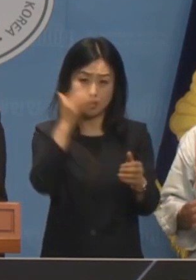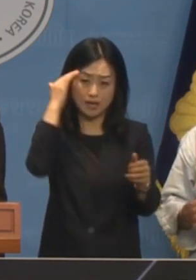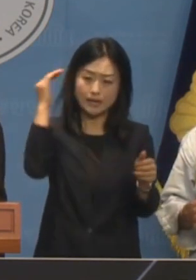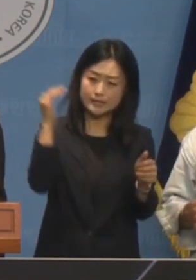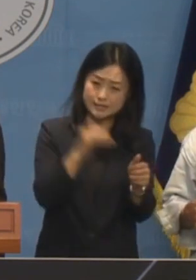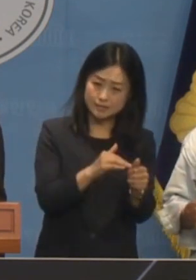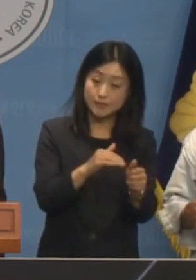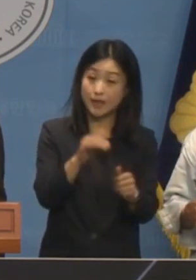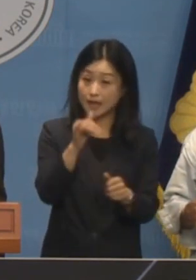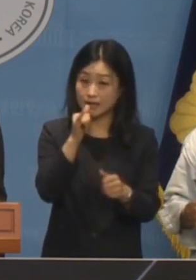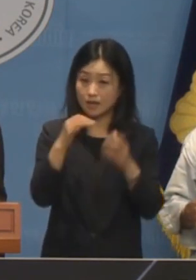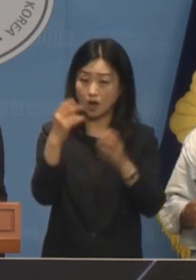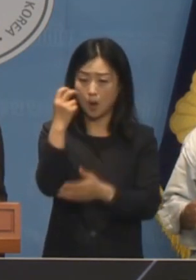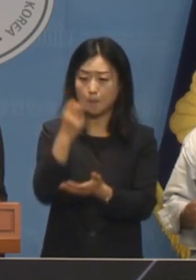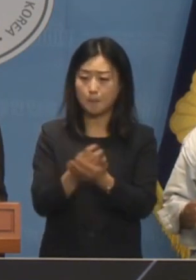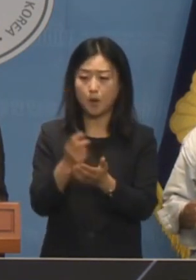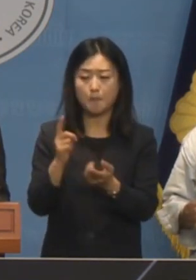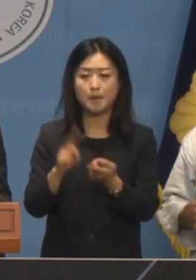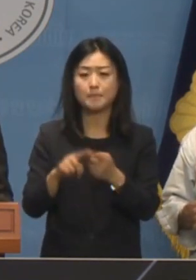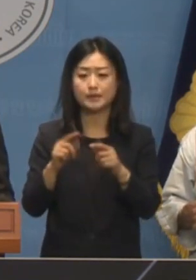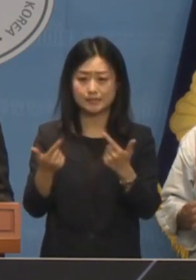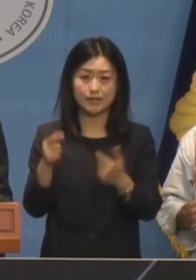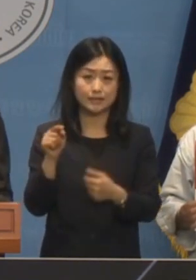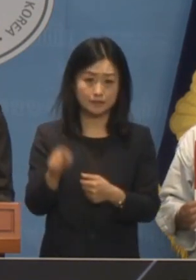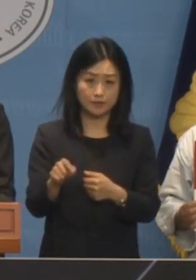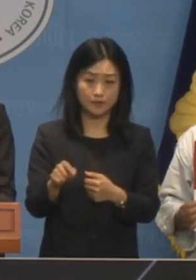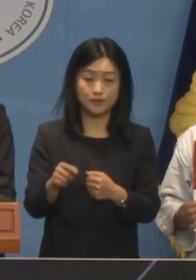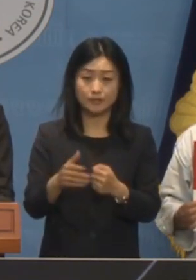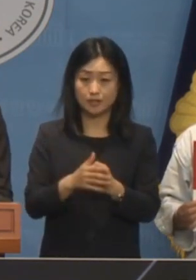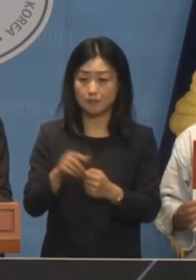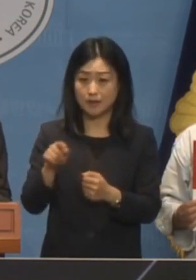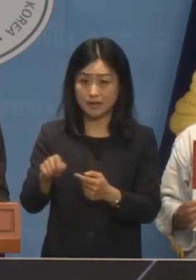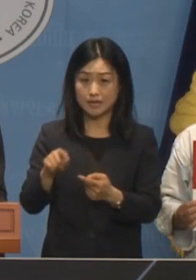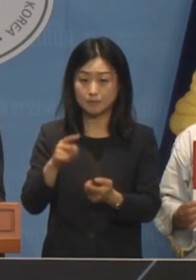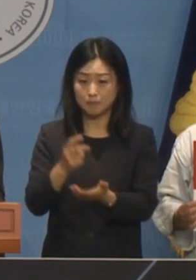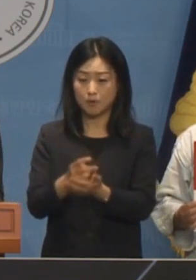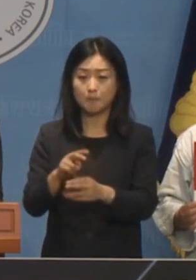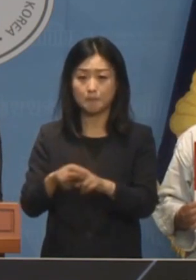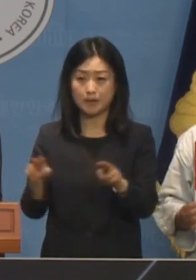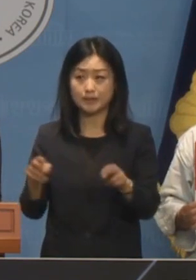명백한 반헌법적 역차별을 초래하기에 즉시 폐기되어야 한다.